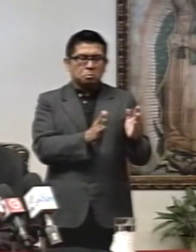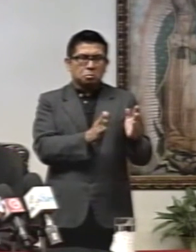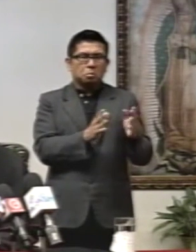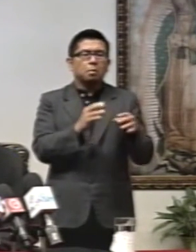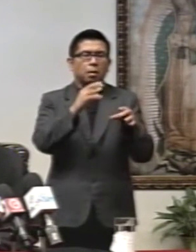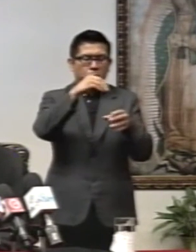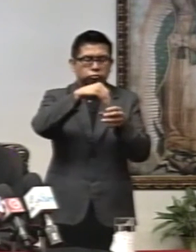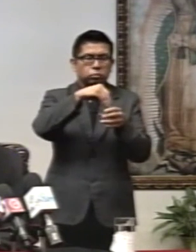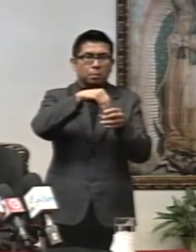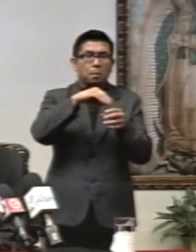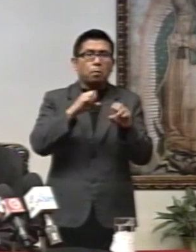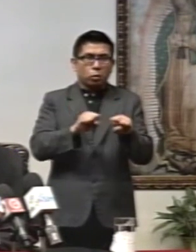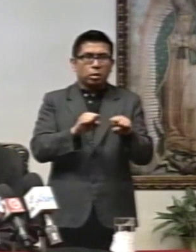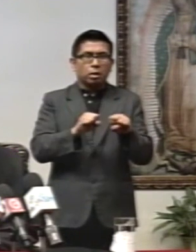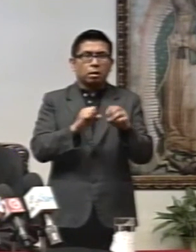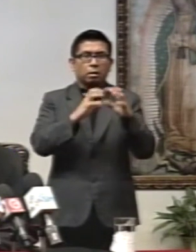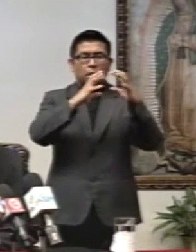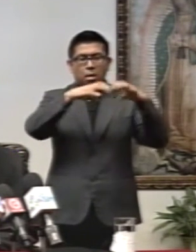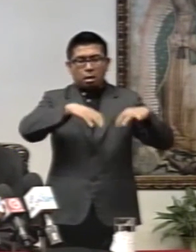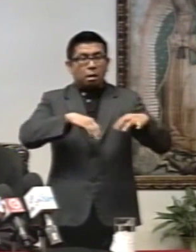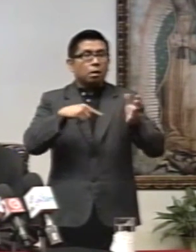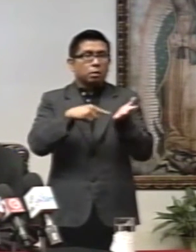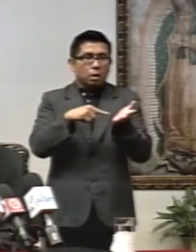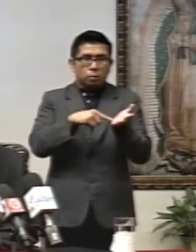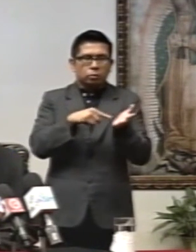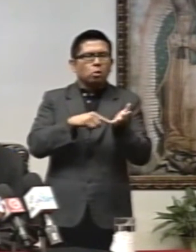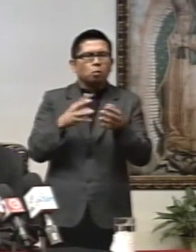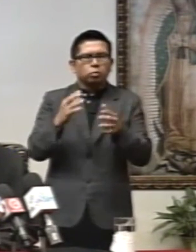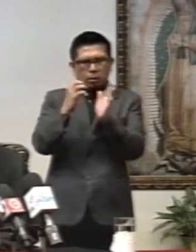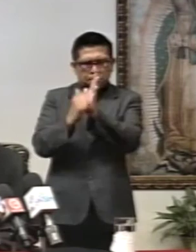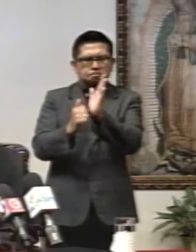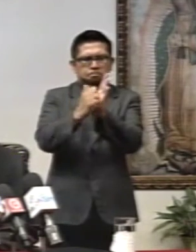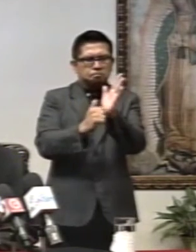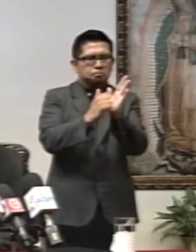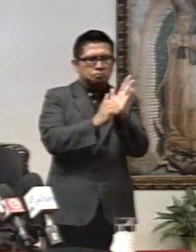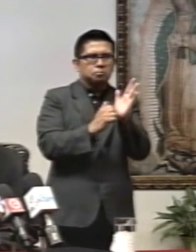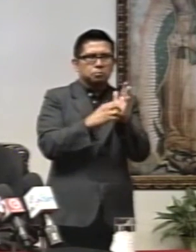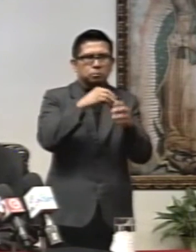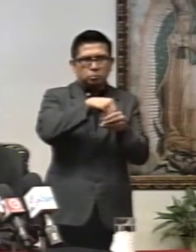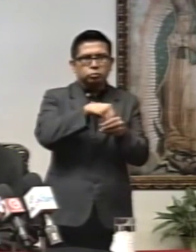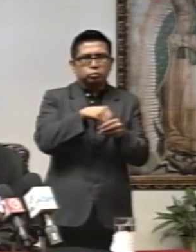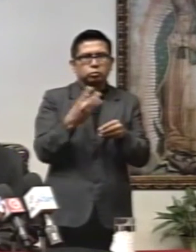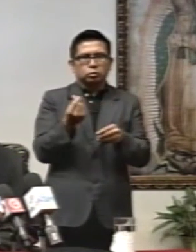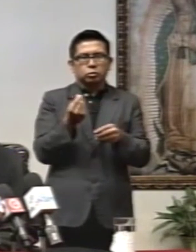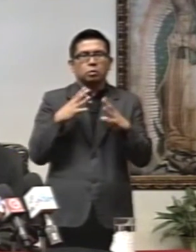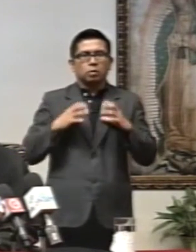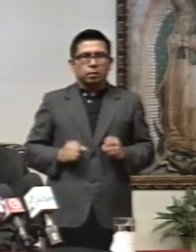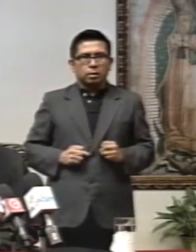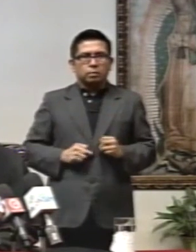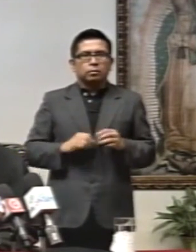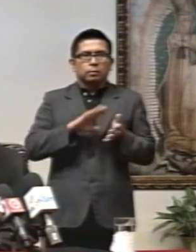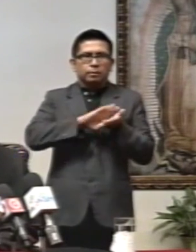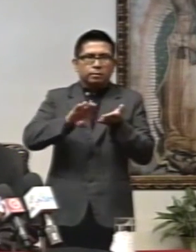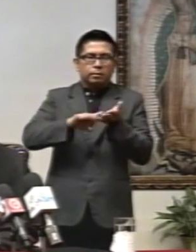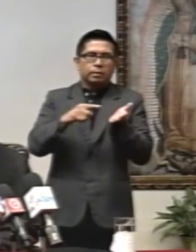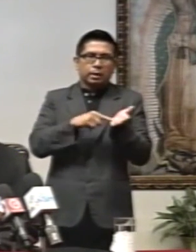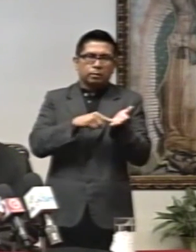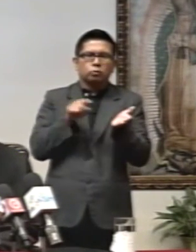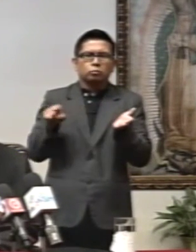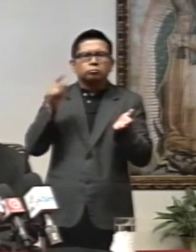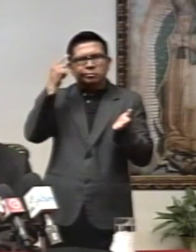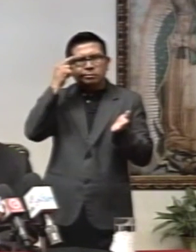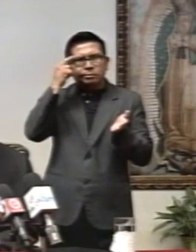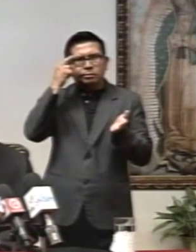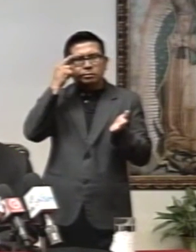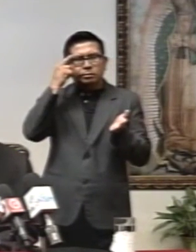delicada situación financiera de ingresos, de gastos, ¿verdad?, del gobierno. ¿Usted